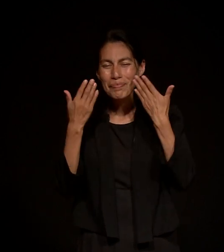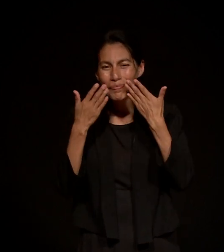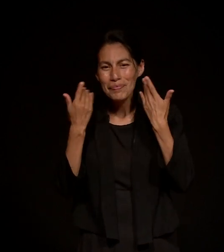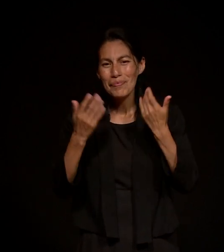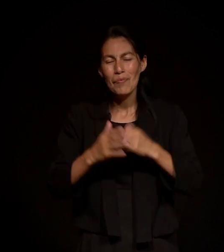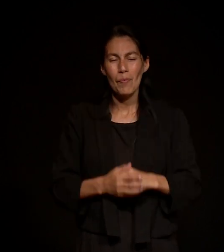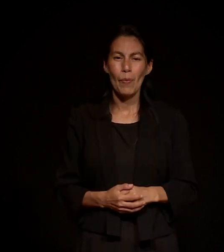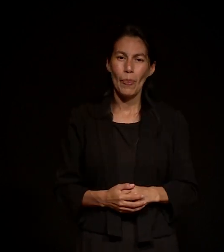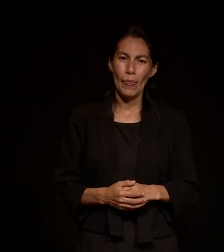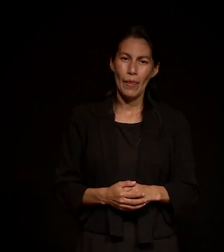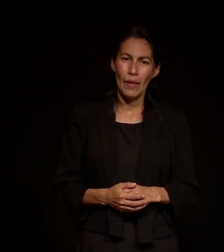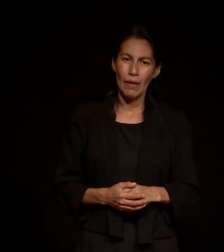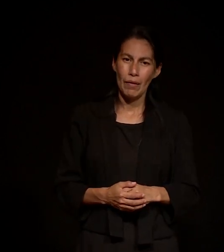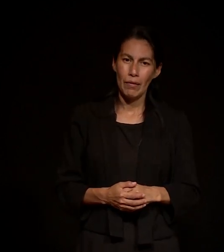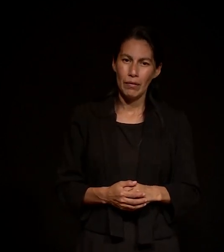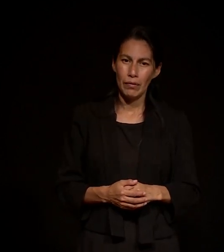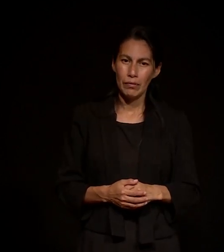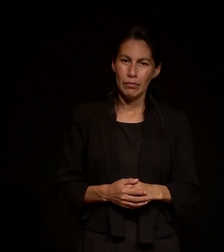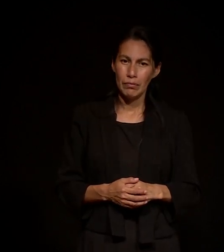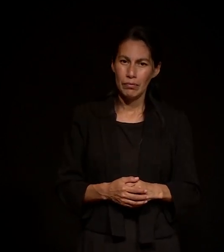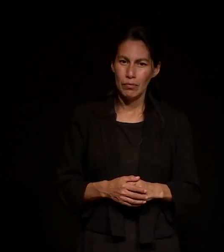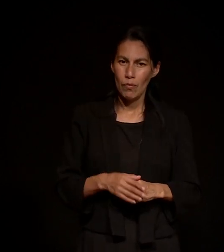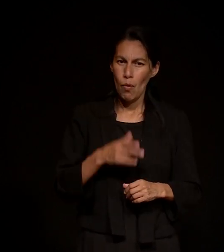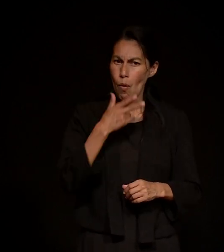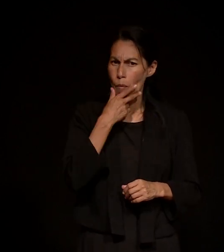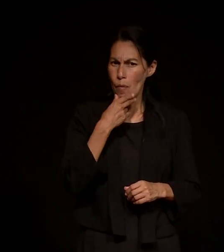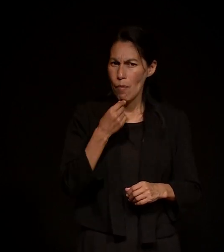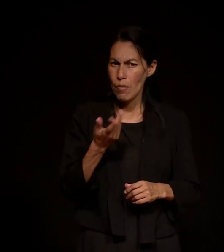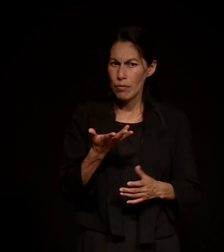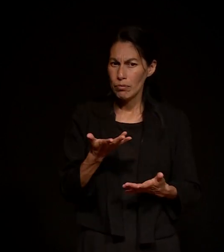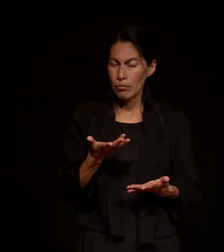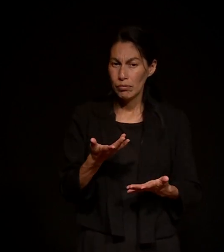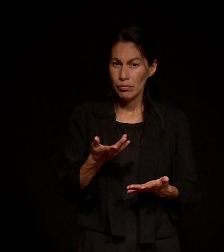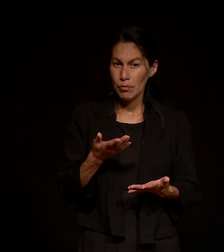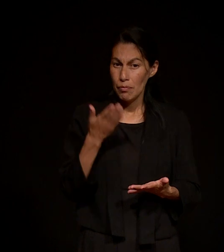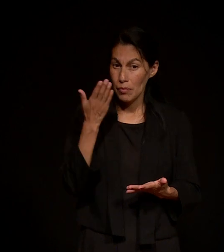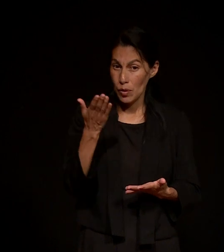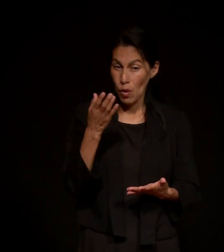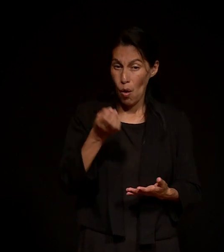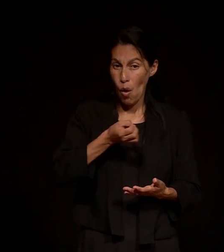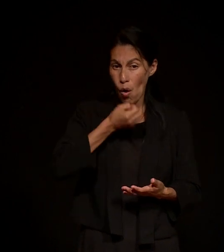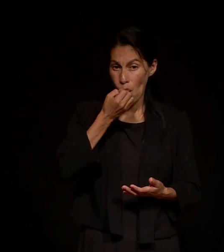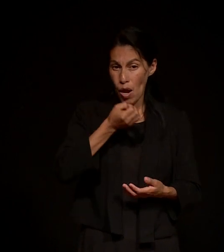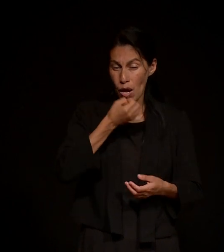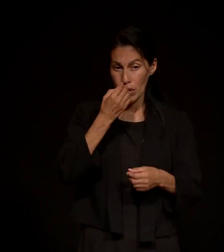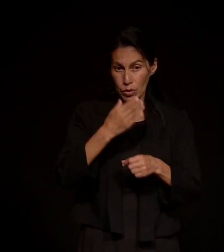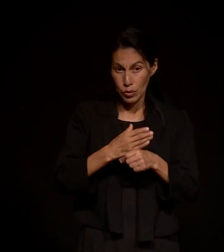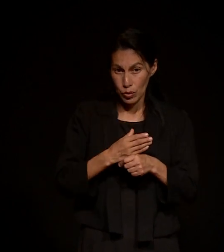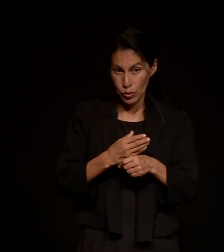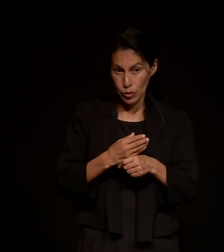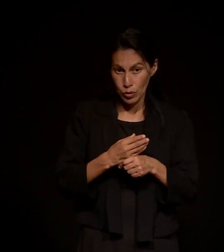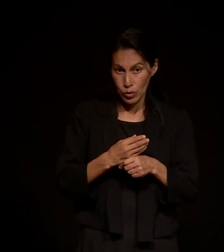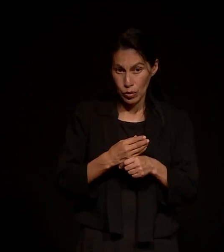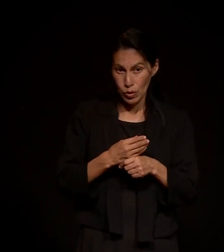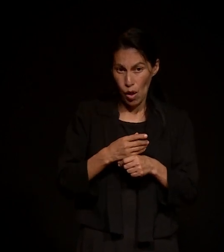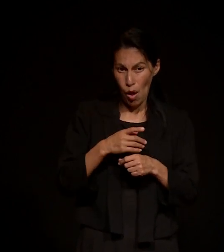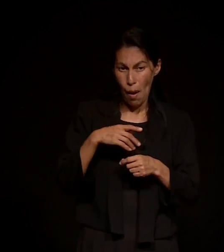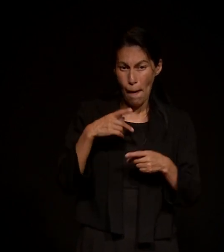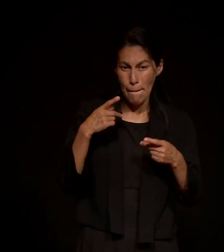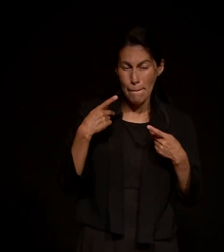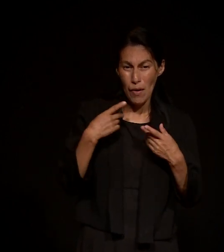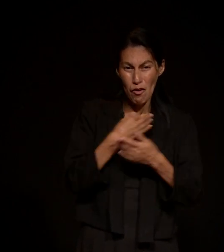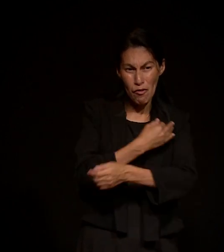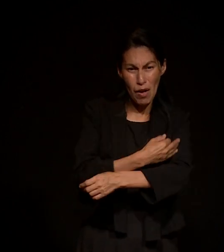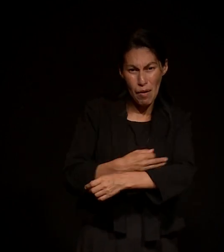¿verdad? Llamado. Soy tan Benzoico. Pido oración, dice, por la